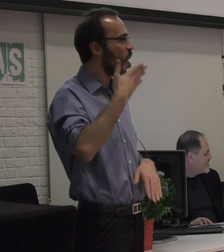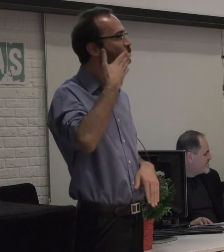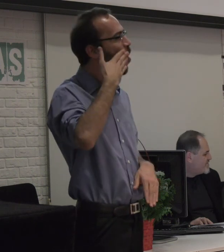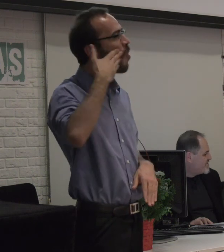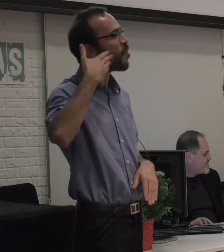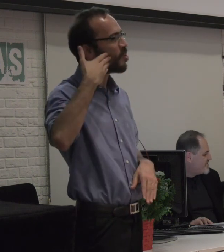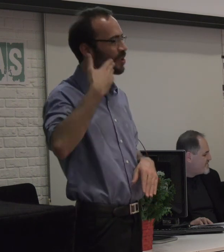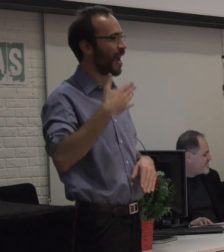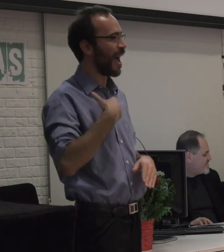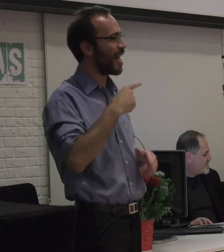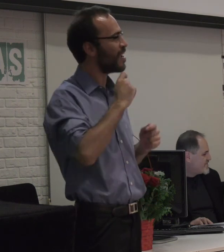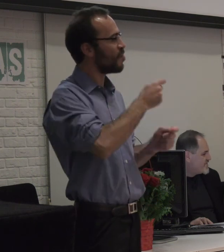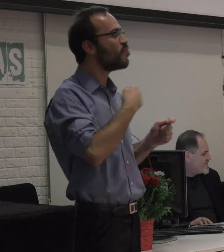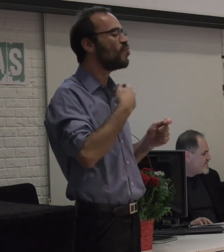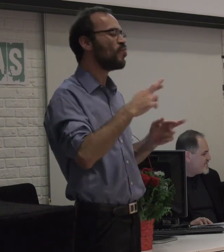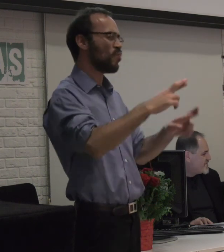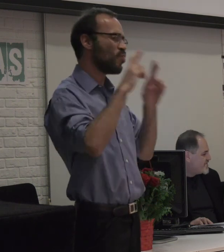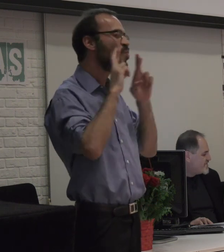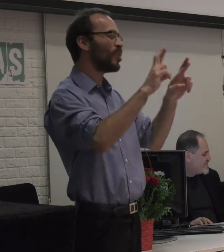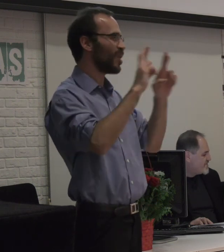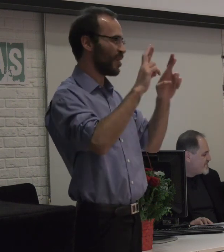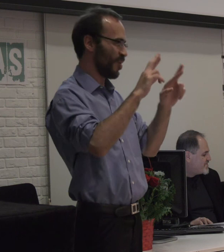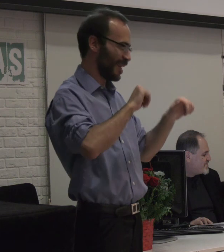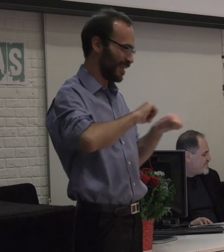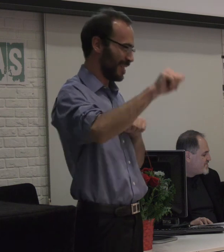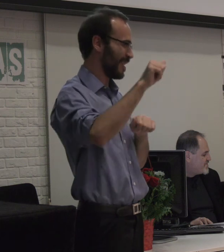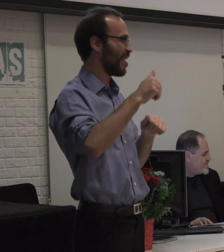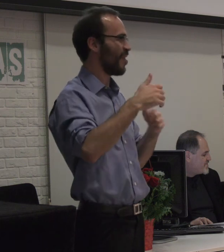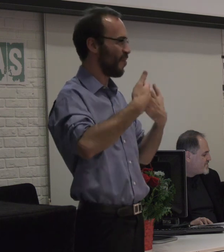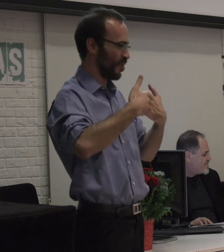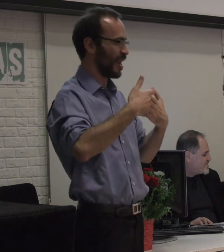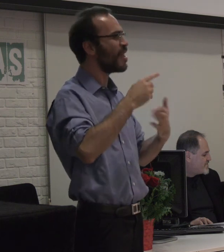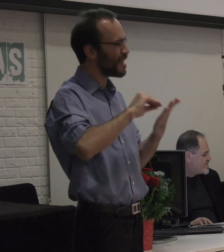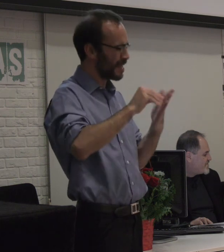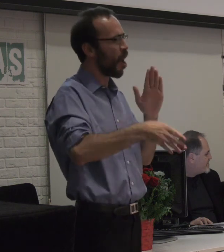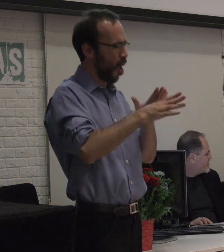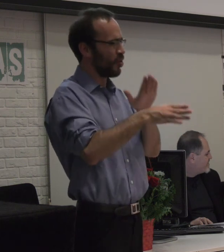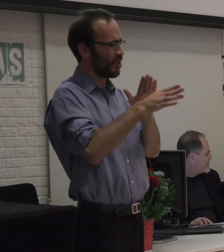orgullosa, y te deseo, Pedro, que tengas mucha suerte y que sigas pues escribiendo pues títulos como este